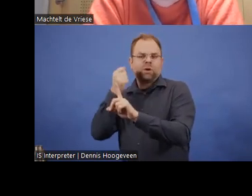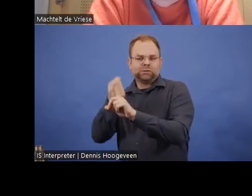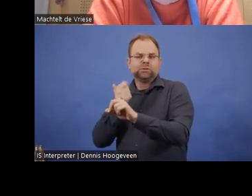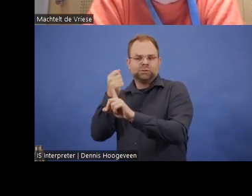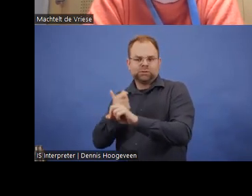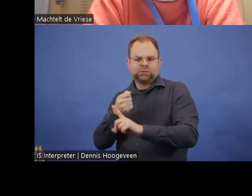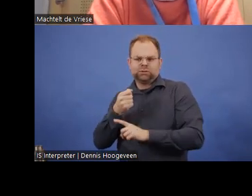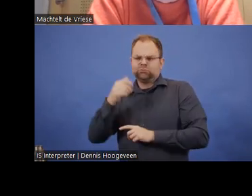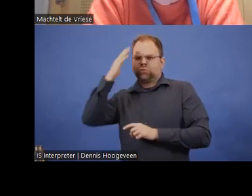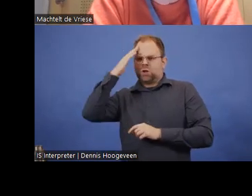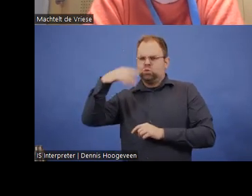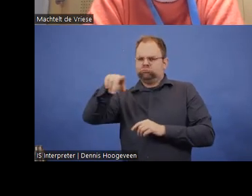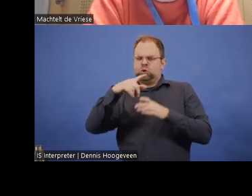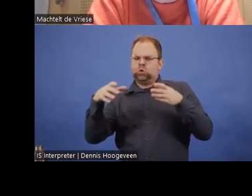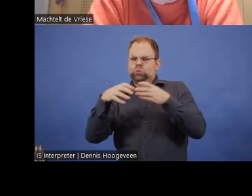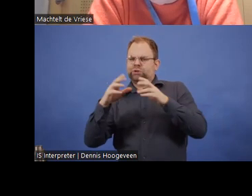discapacidad.